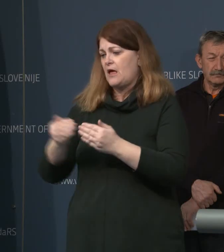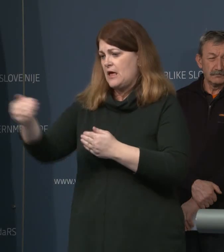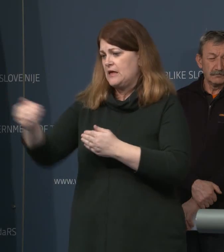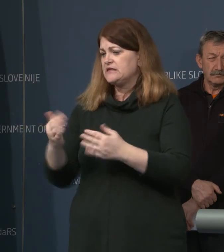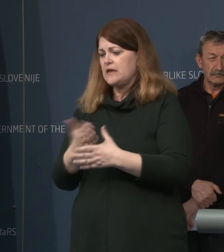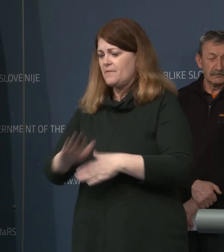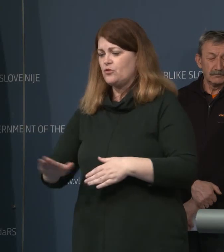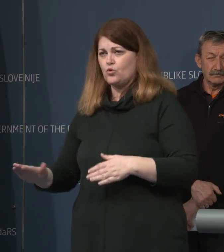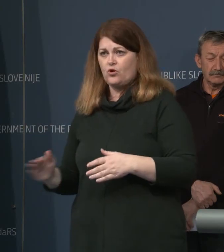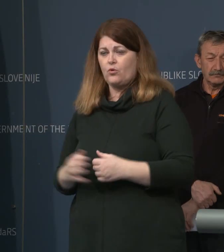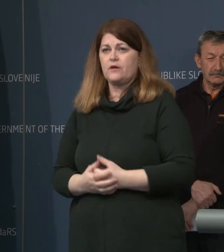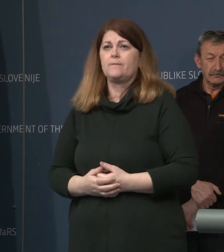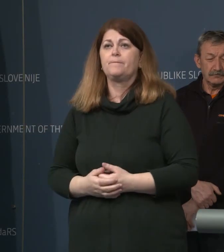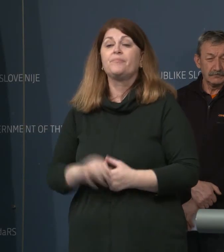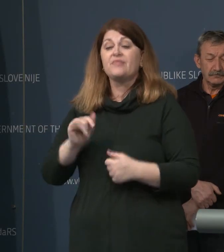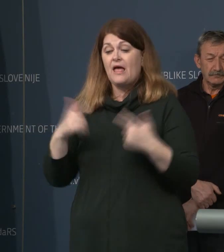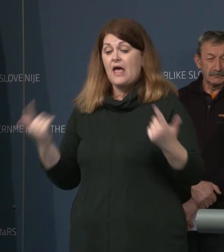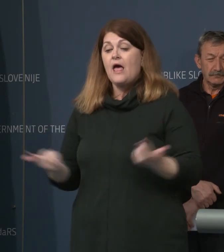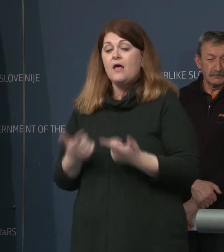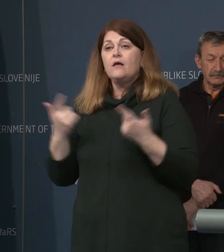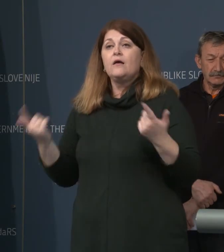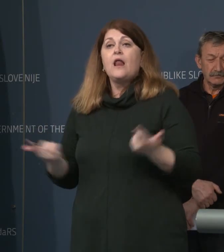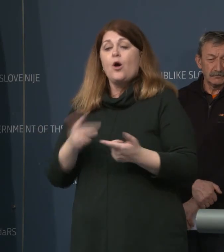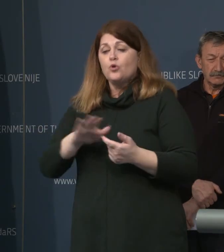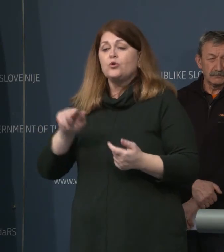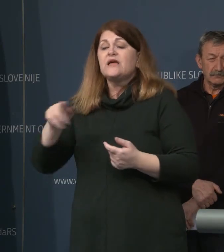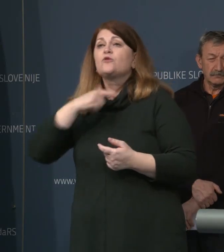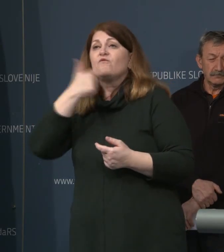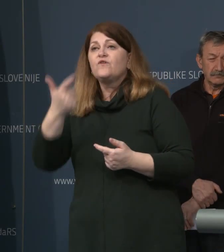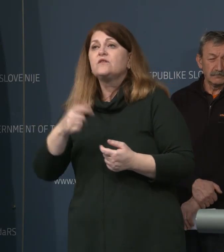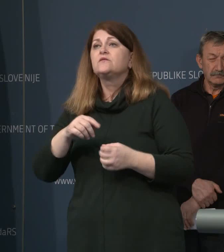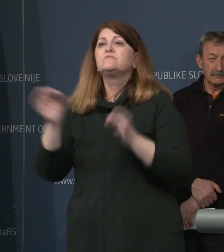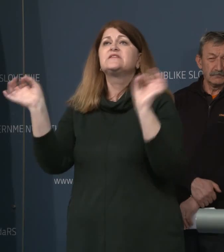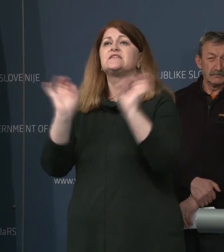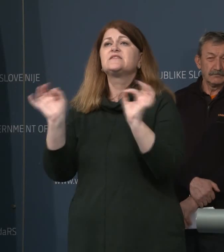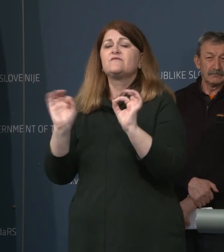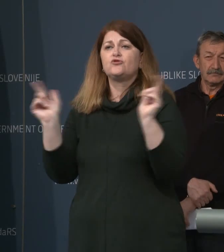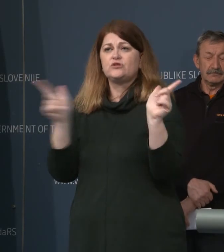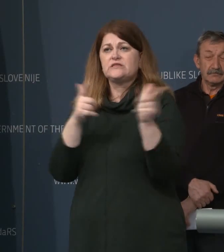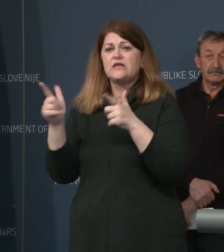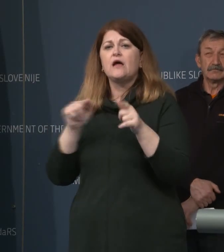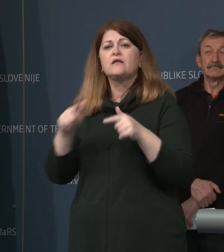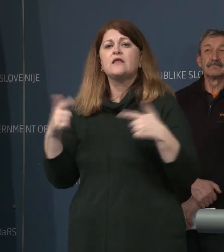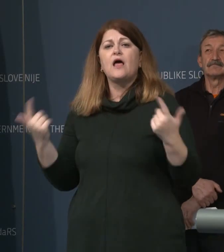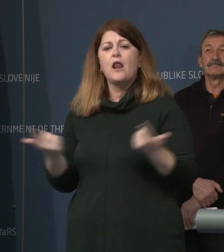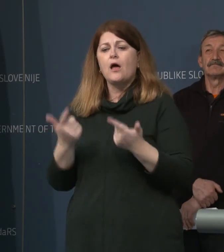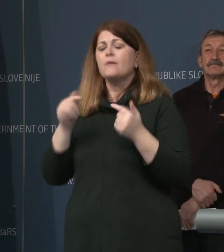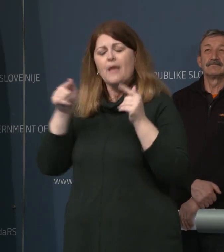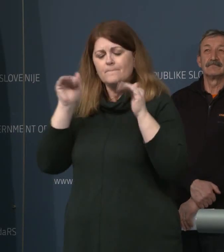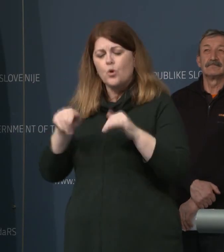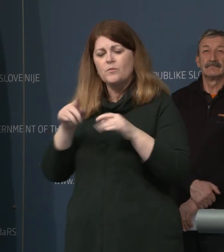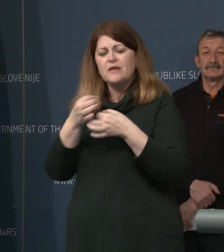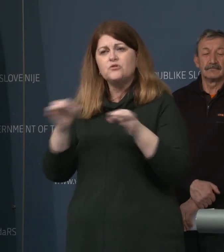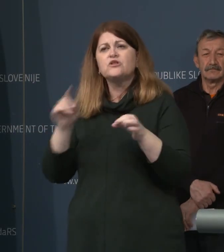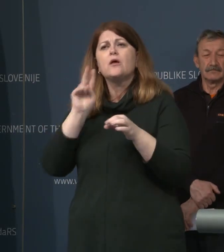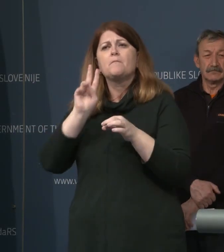med otroki, da lahko otroci grejo ven, so na svežem zraku, da morajo biti ti prostori